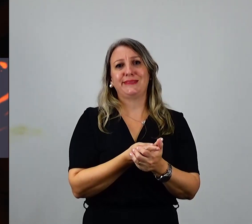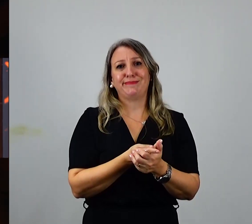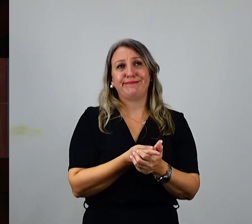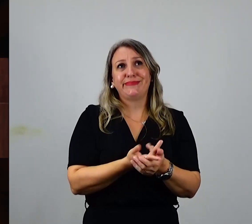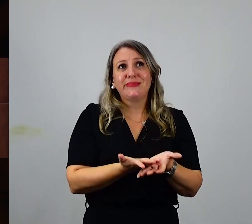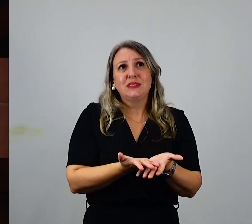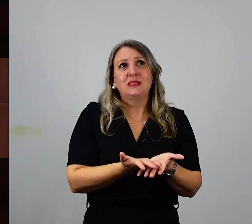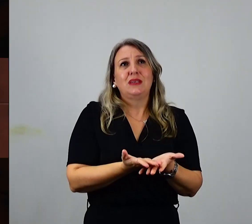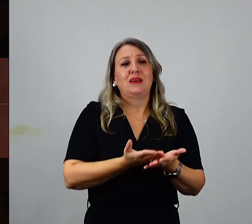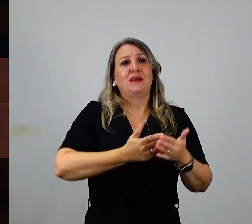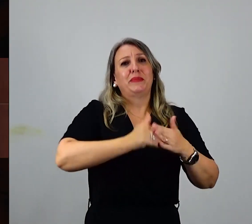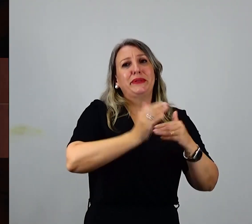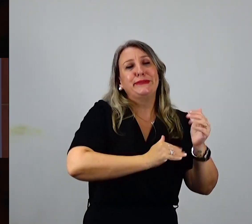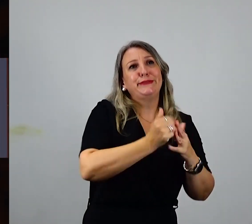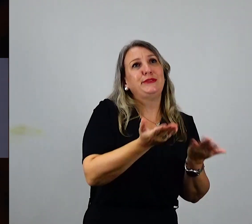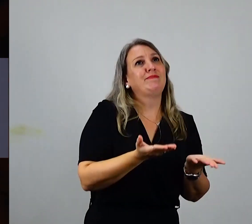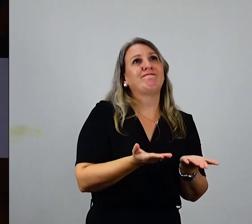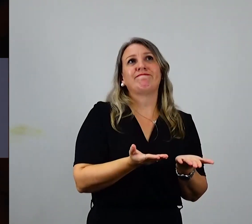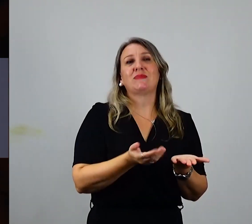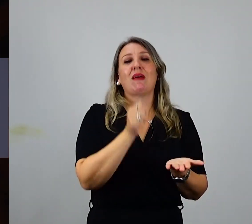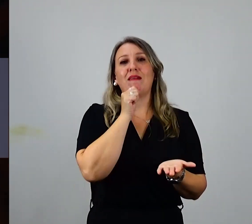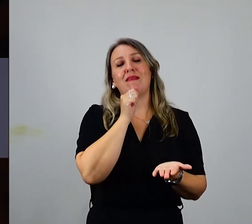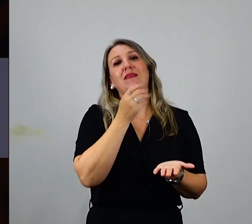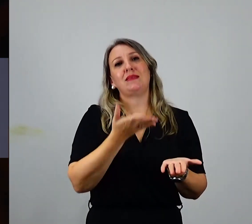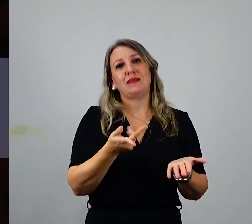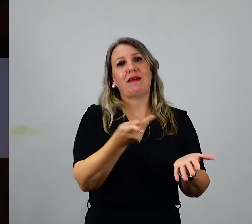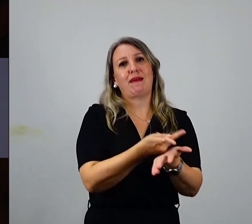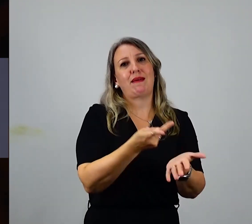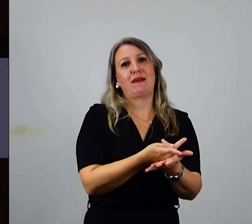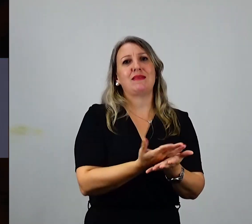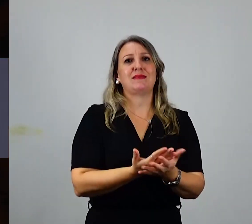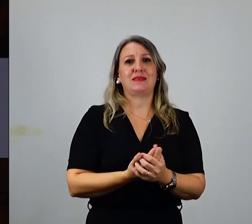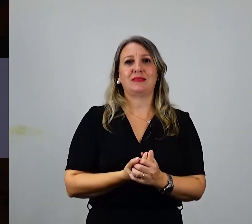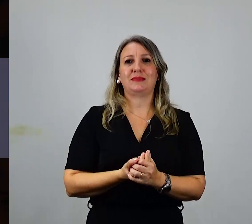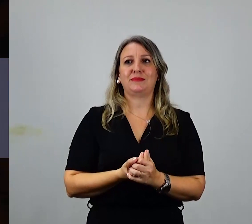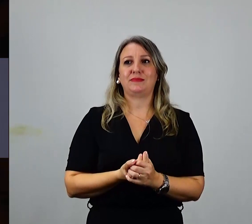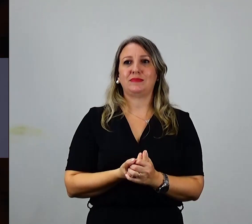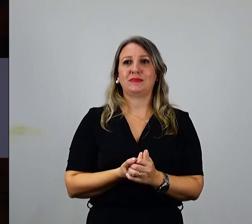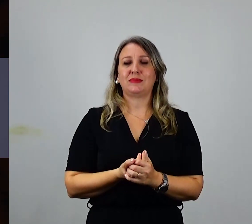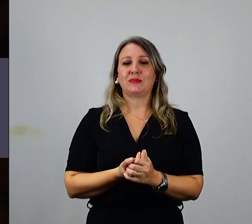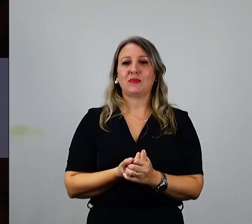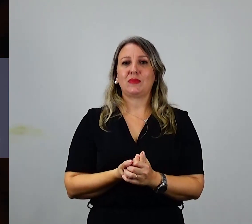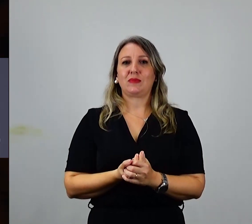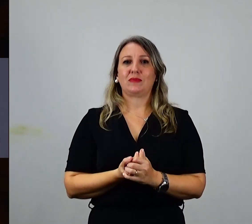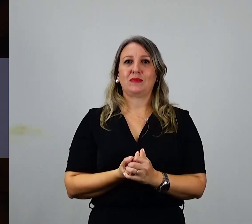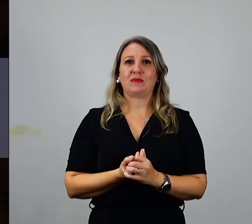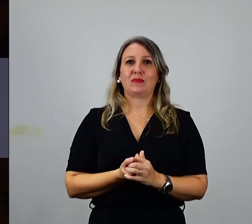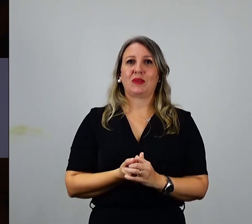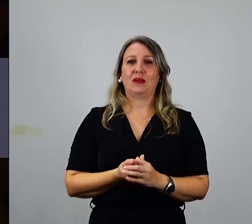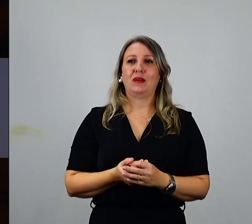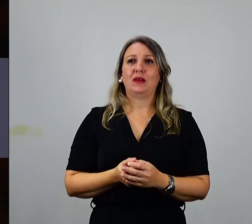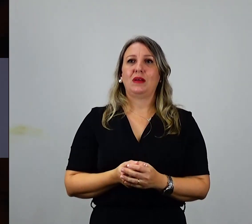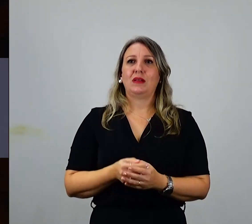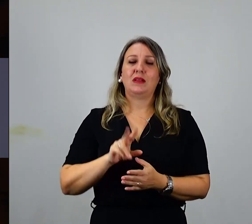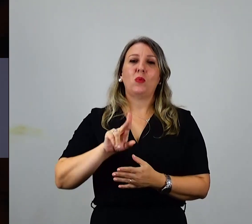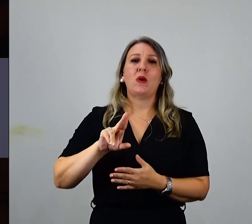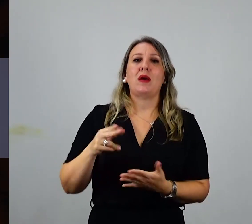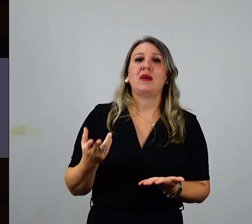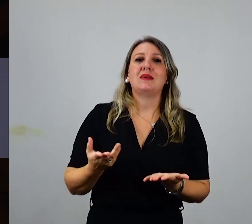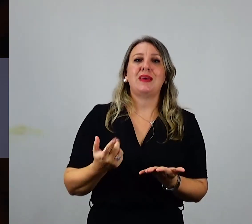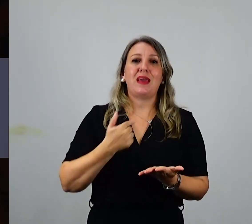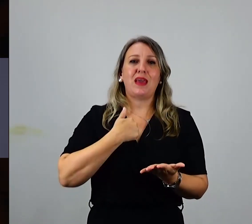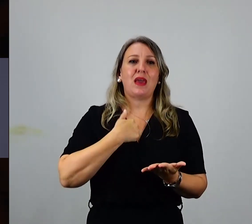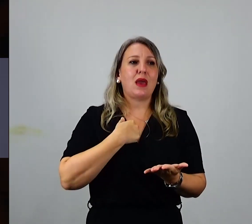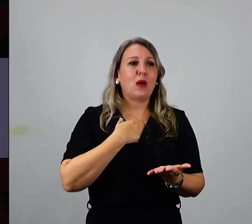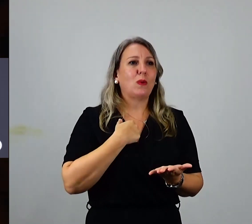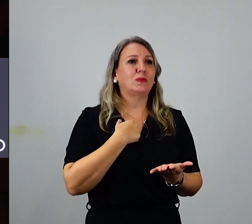natureza. Não pense porque nós estamos aqui à frente falando com vocês, nós já